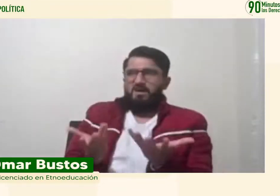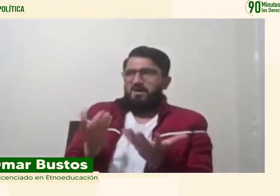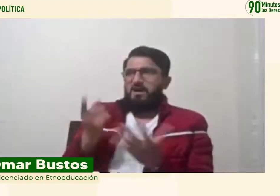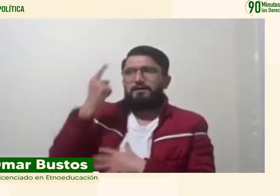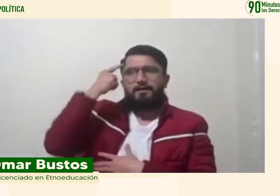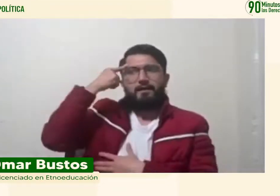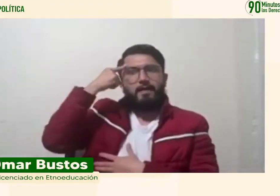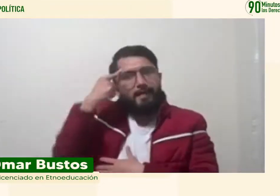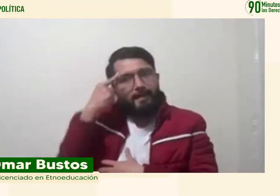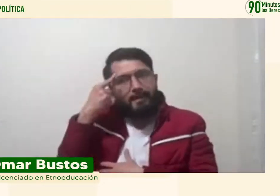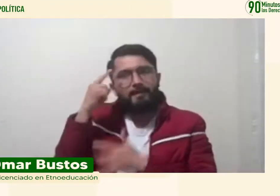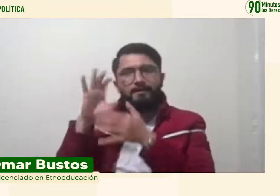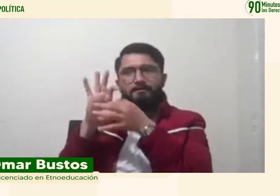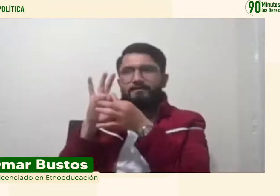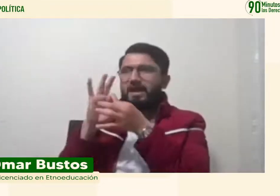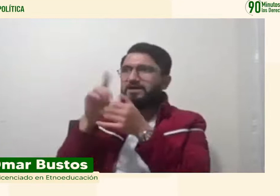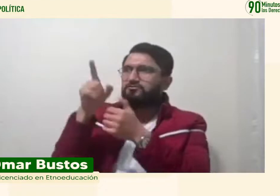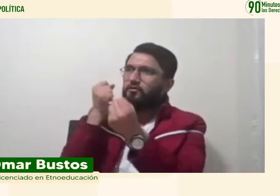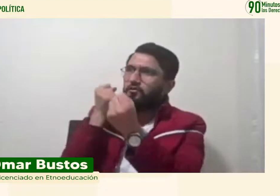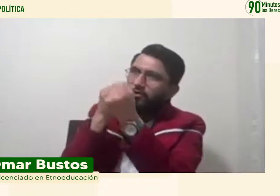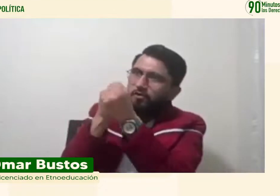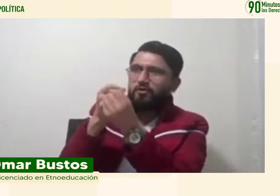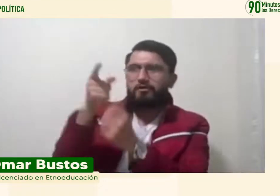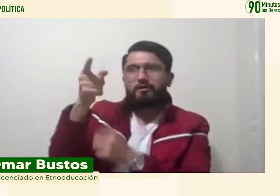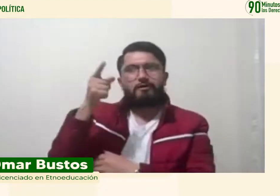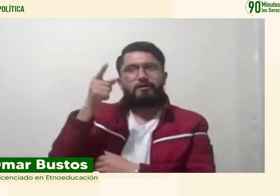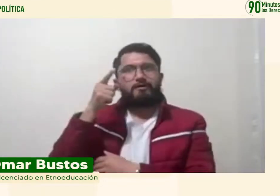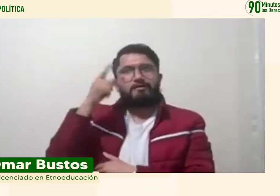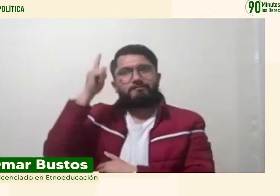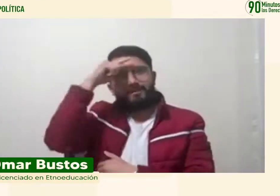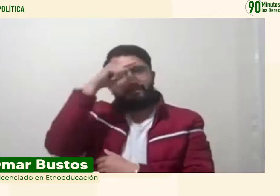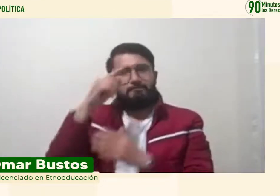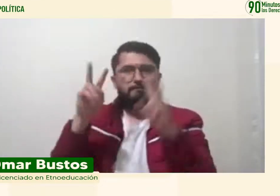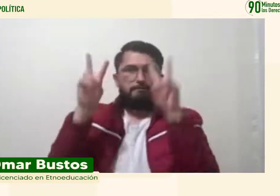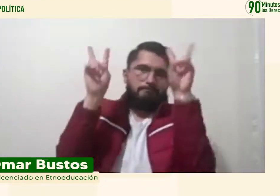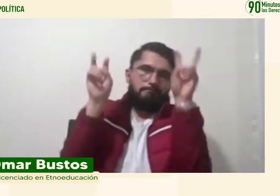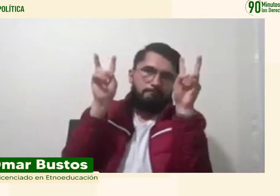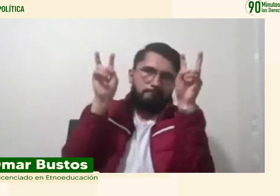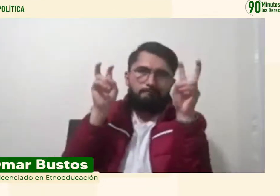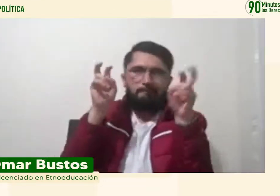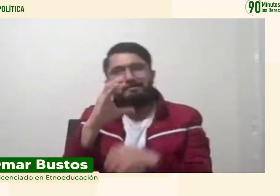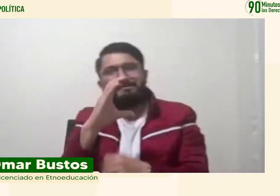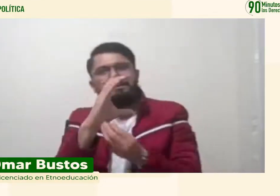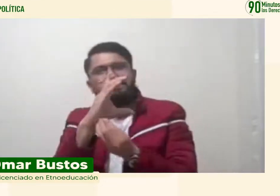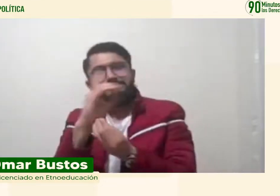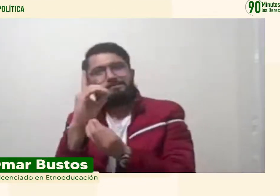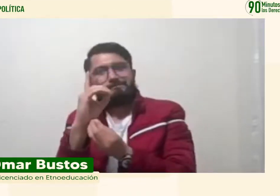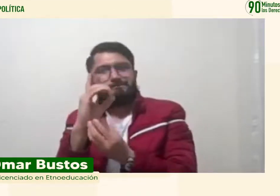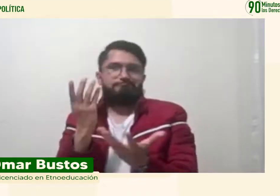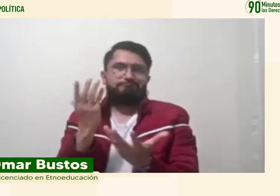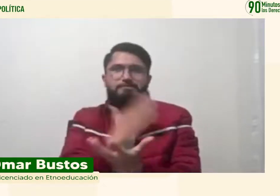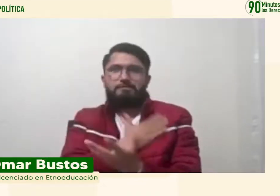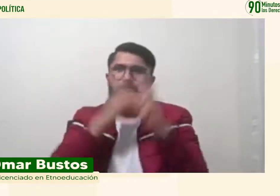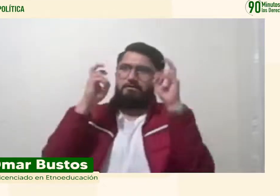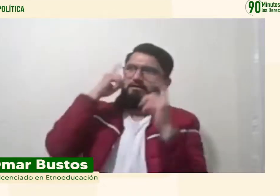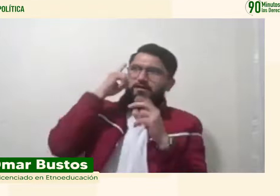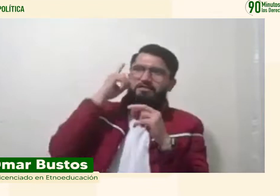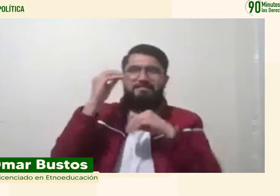que vayan cetera yo alcancé a pensar que tenía un apoyo a este candidato pues no sé al